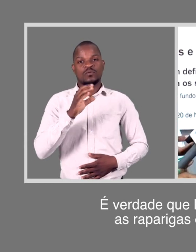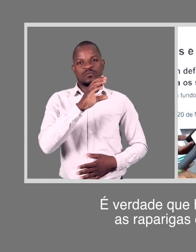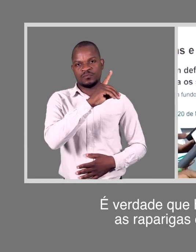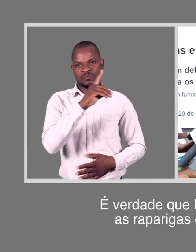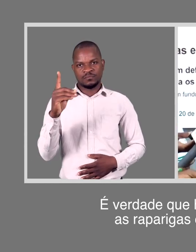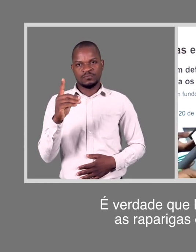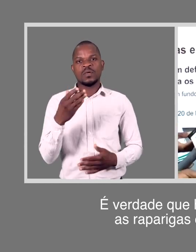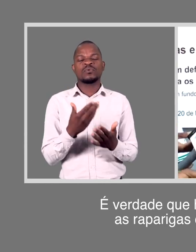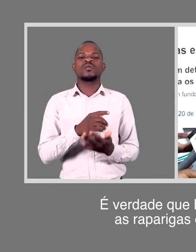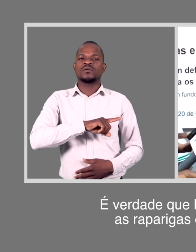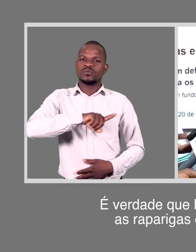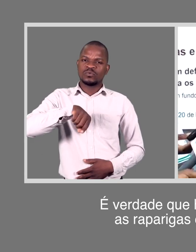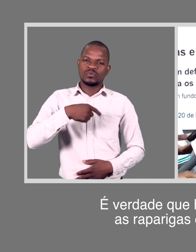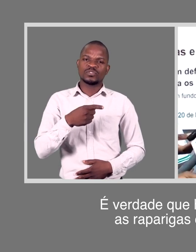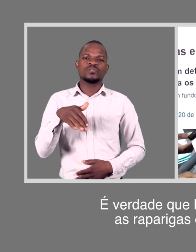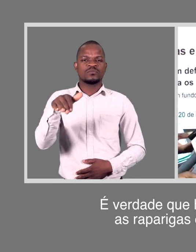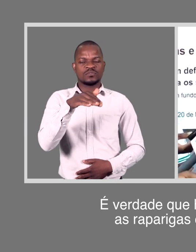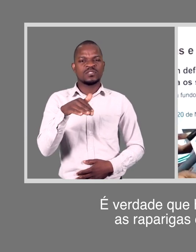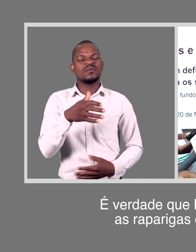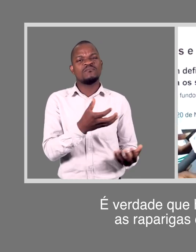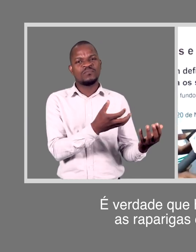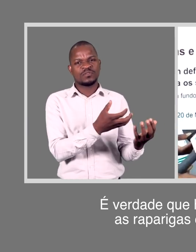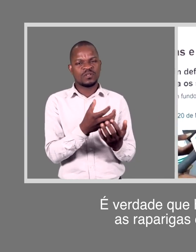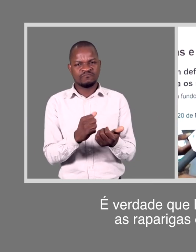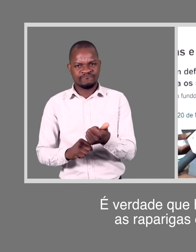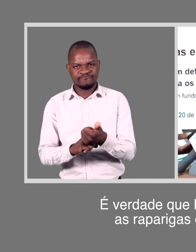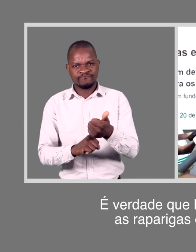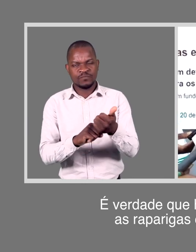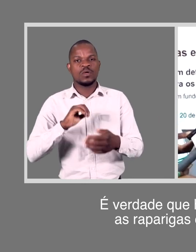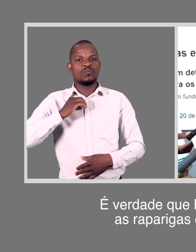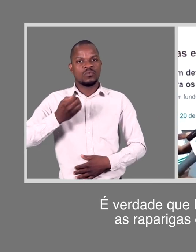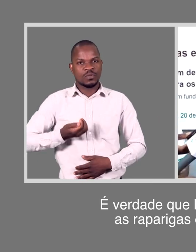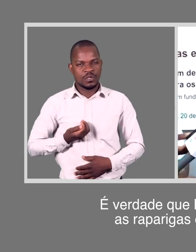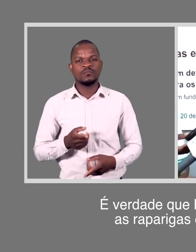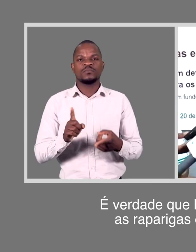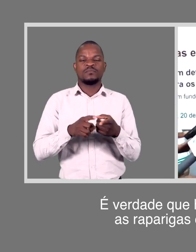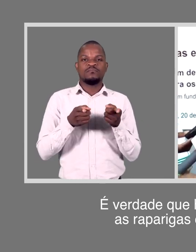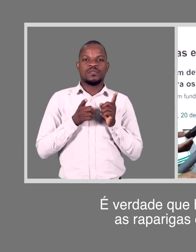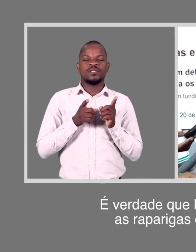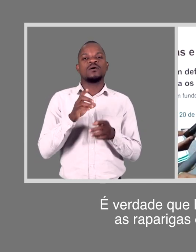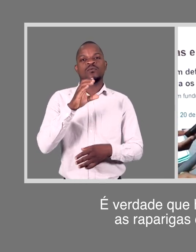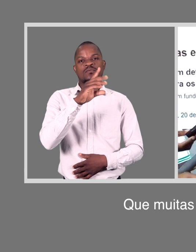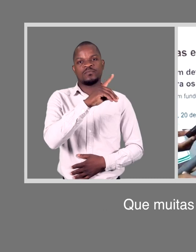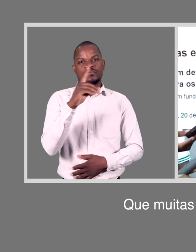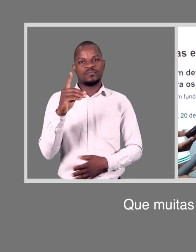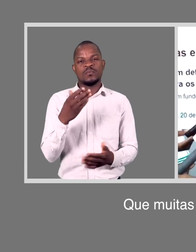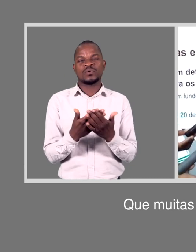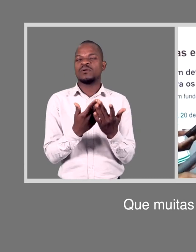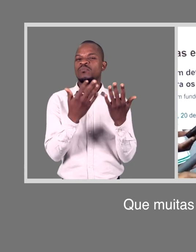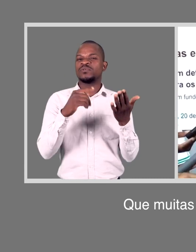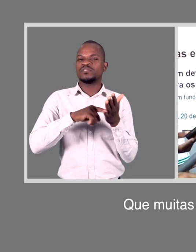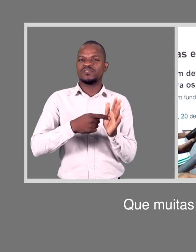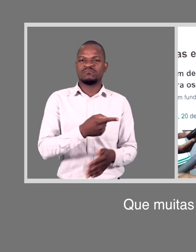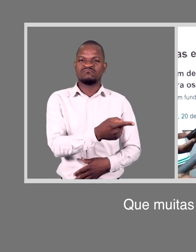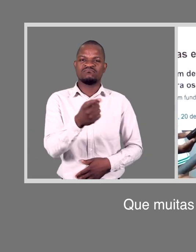verdade que há necessidade, na nossa sociedade, de empoderar as mulheres xiraparigas com deficiência, que muitas